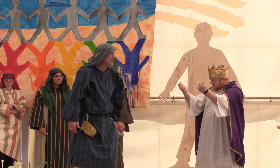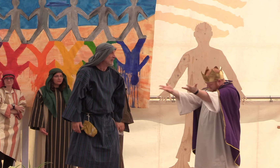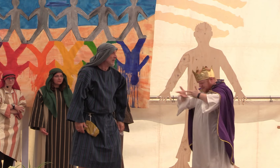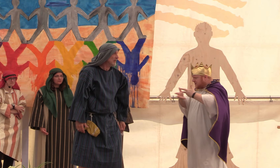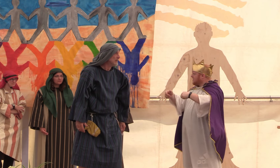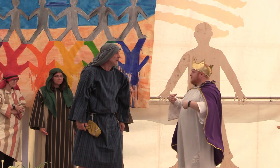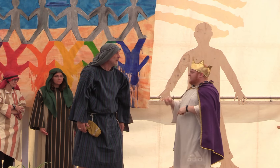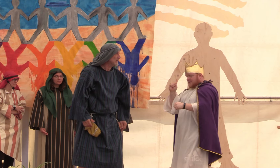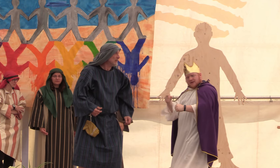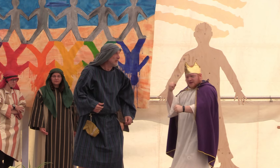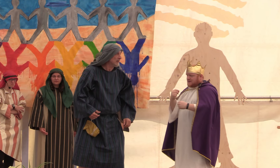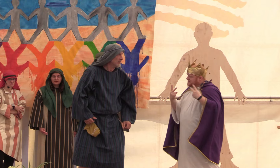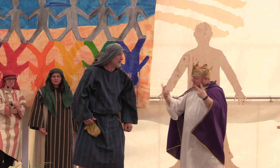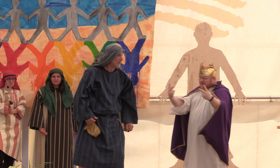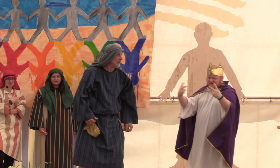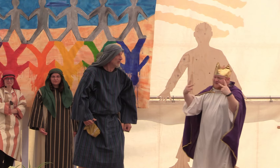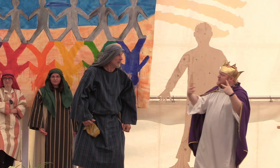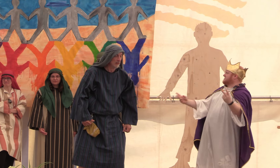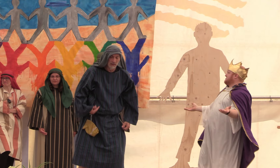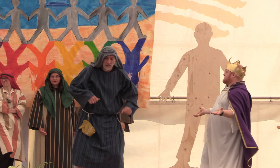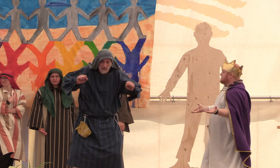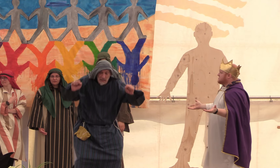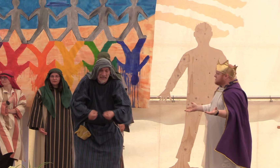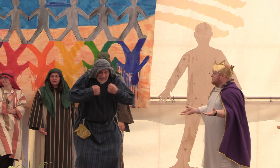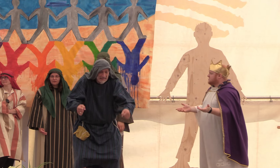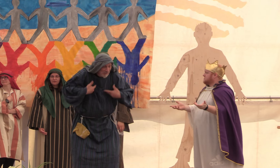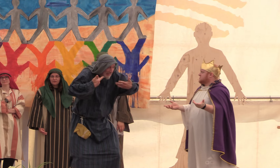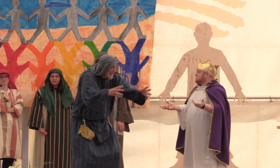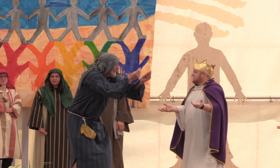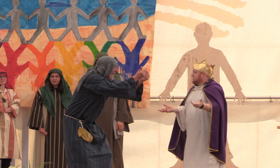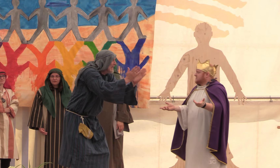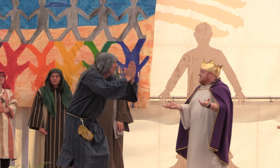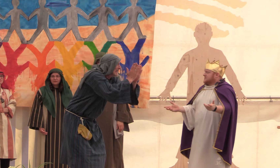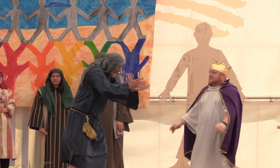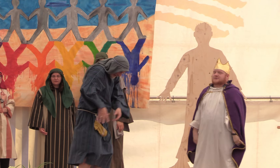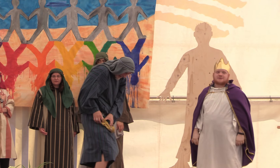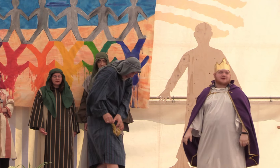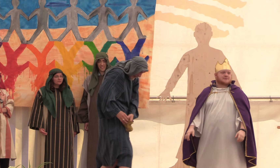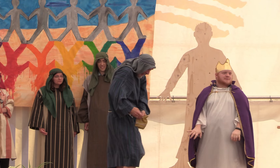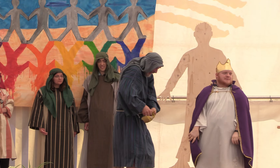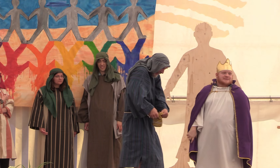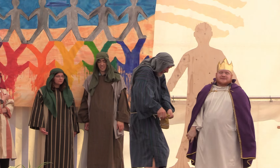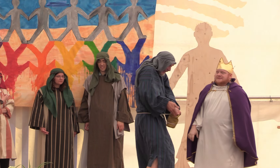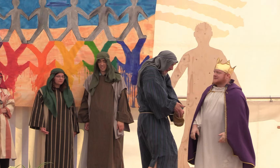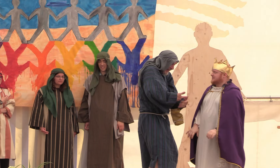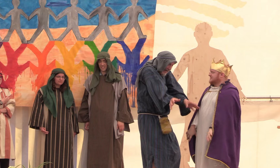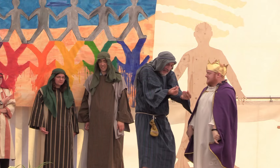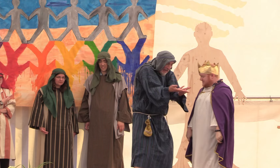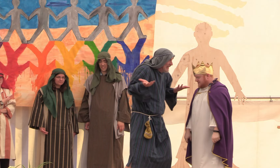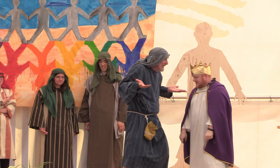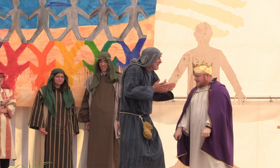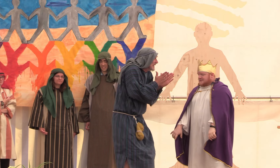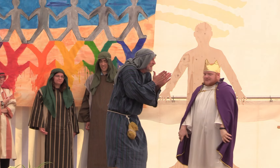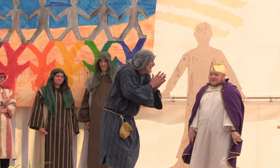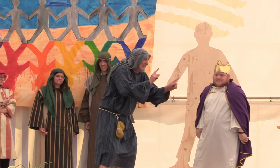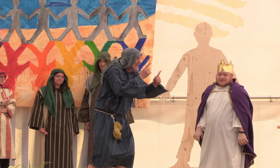eine Familie. Aber ich brauche auch mein Geld zurück. Aber ich kann es dir aktuell nicht geben. Bitte schau mal, ich